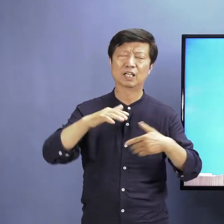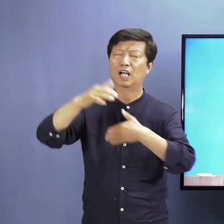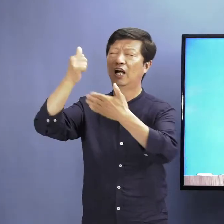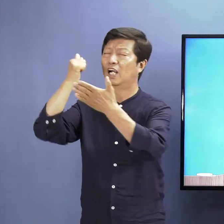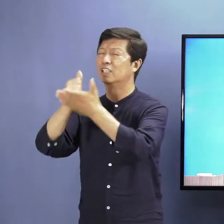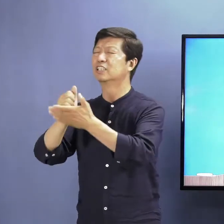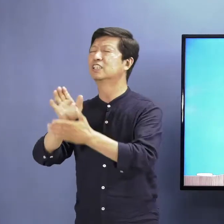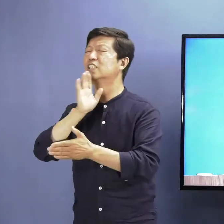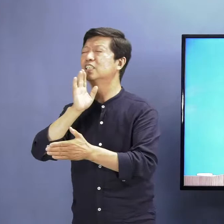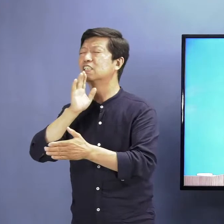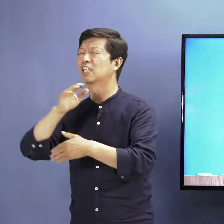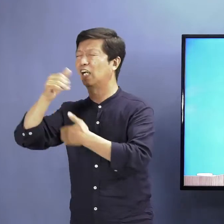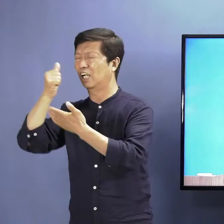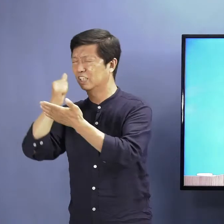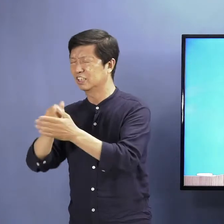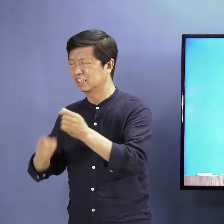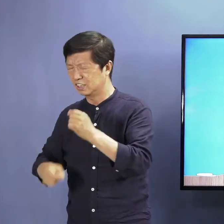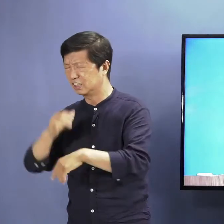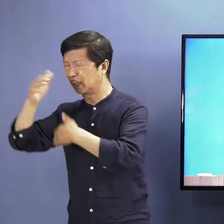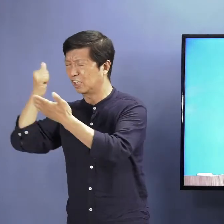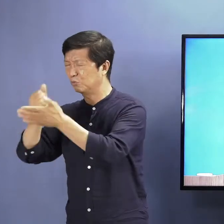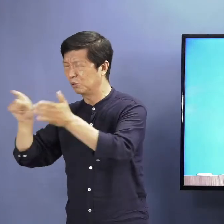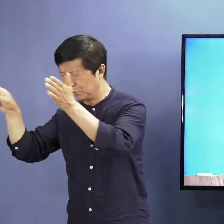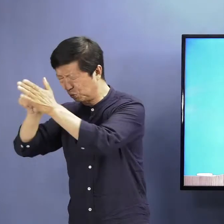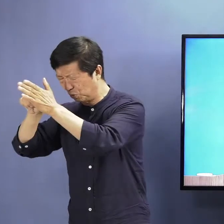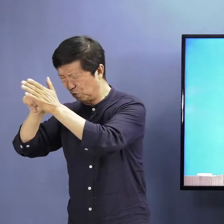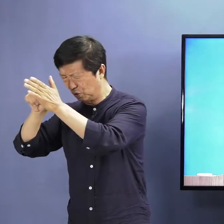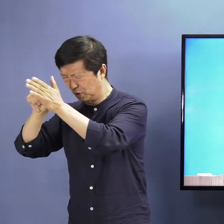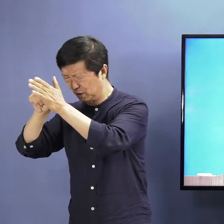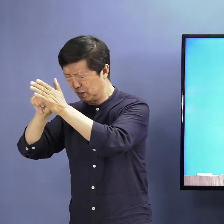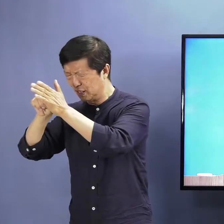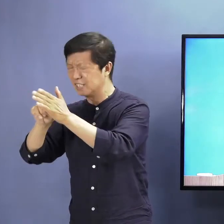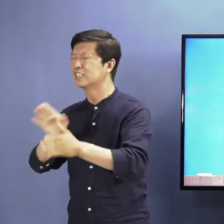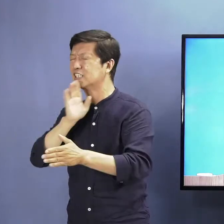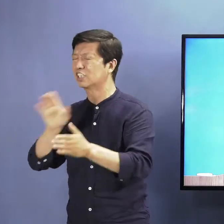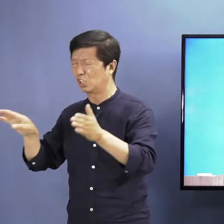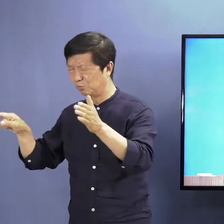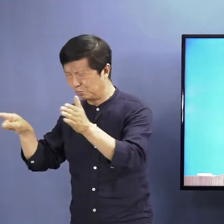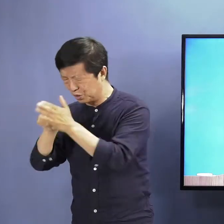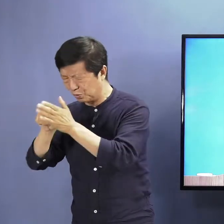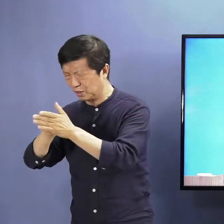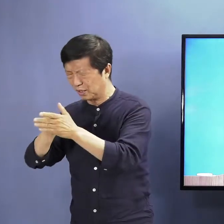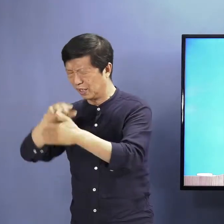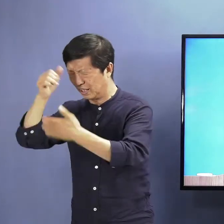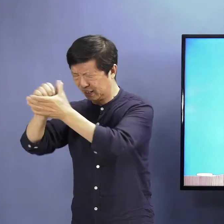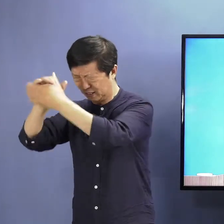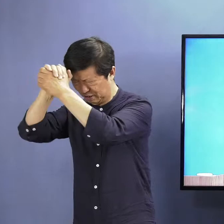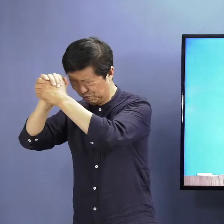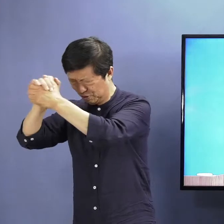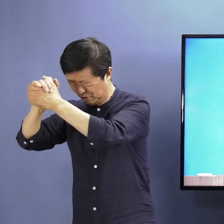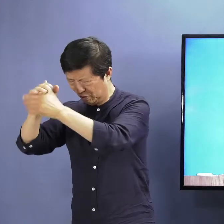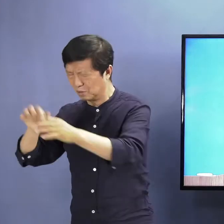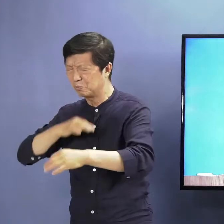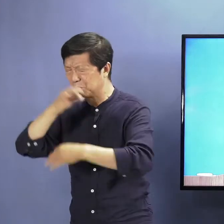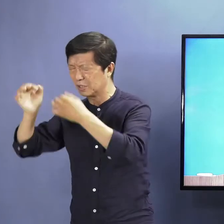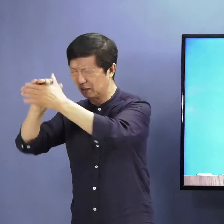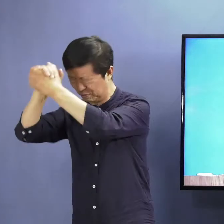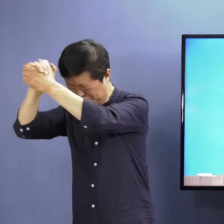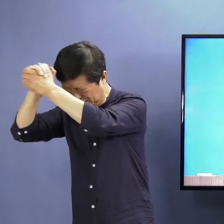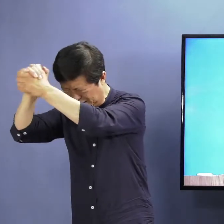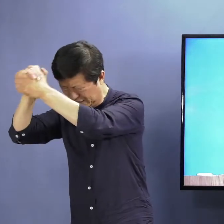앞에 정말 믿고, 진짜 믿고 그렇게 부르짖고 매달리라는